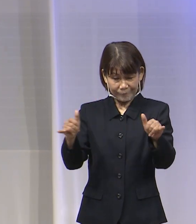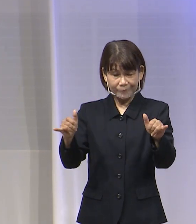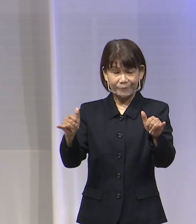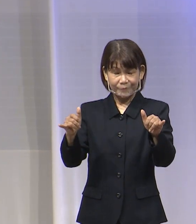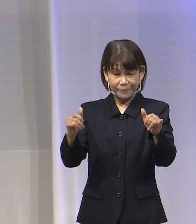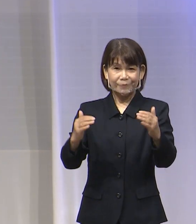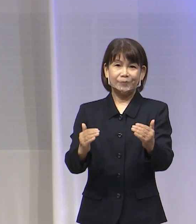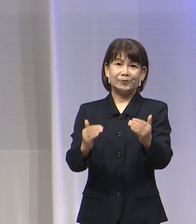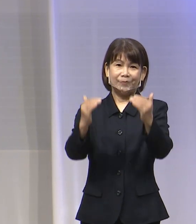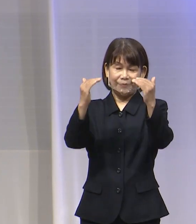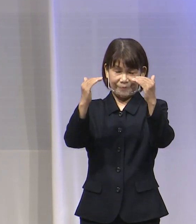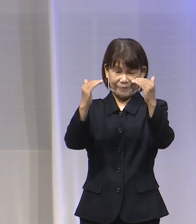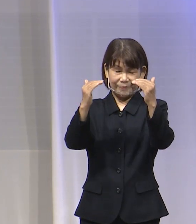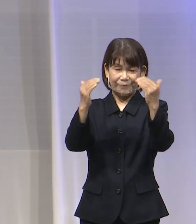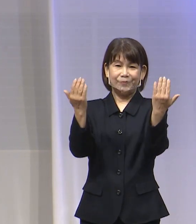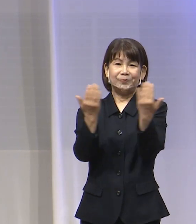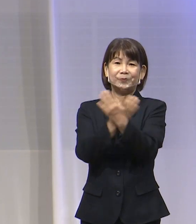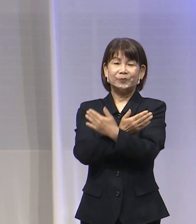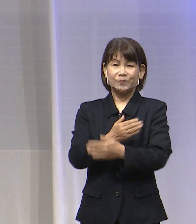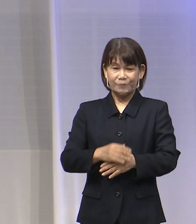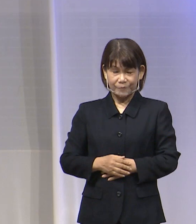が誕生しました